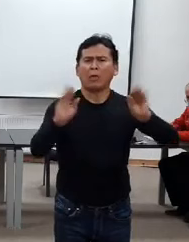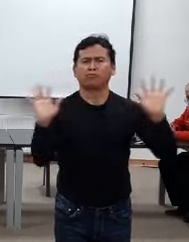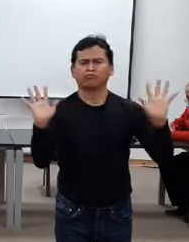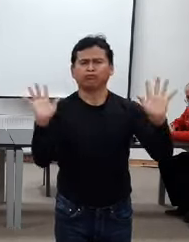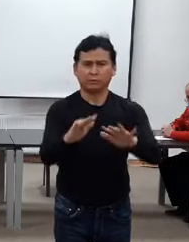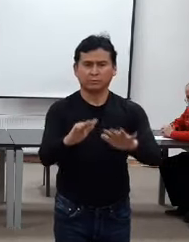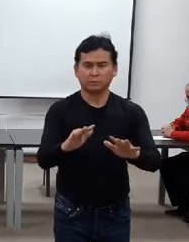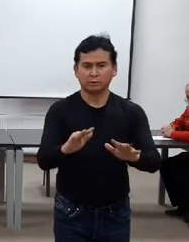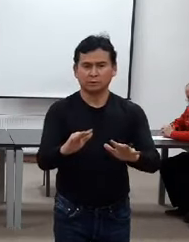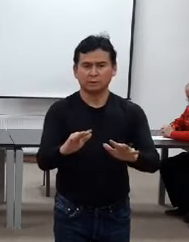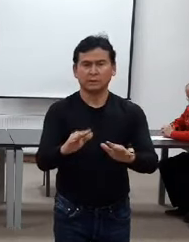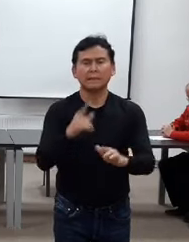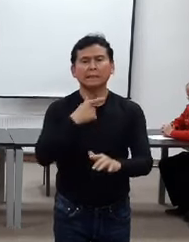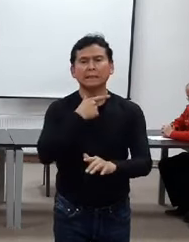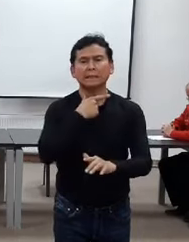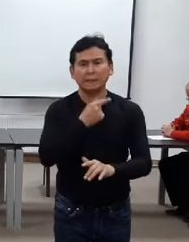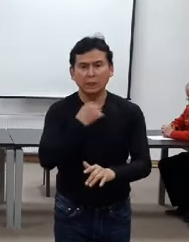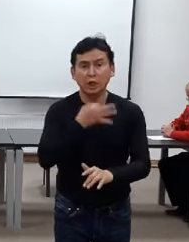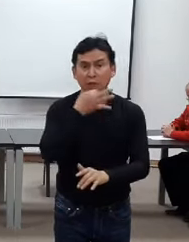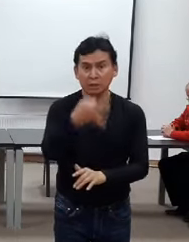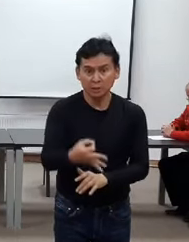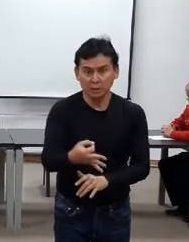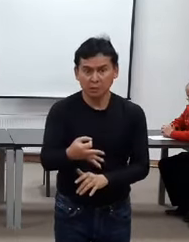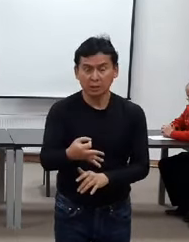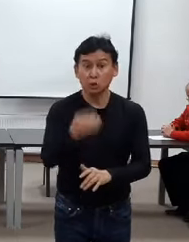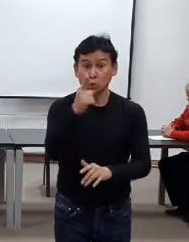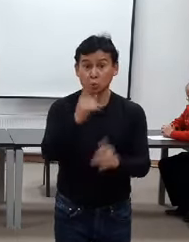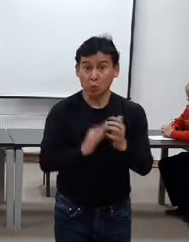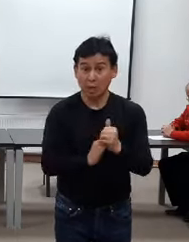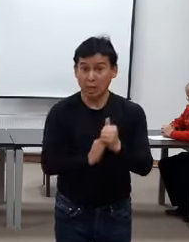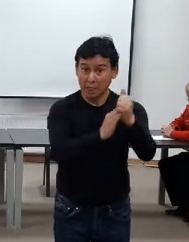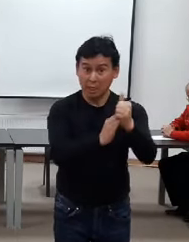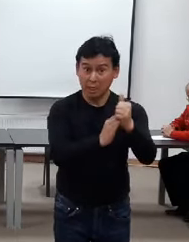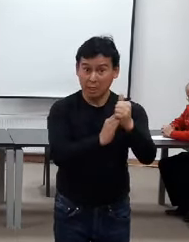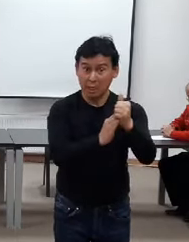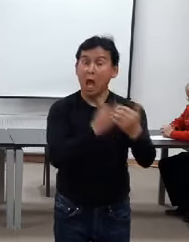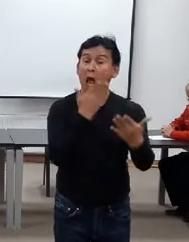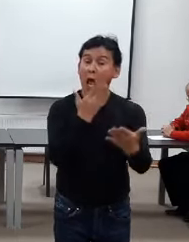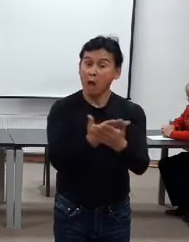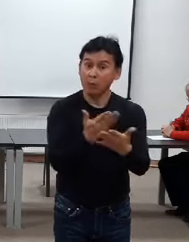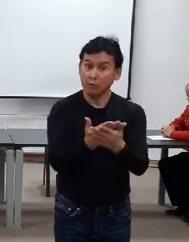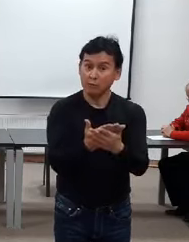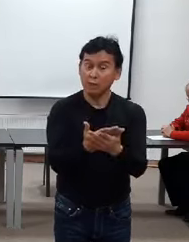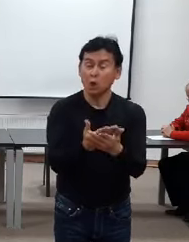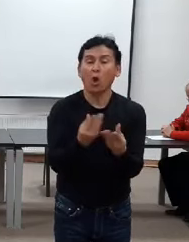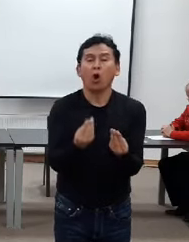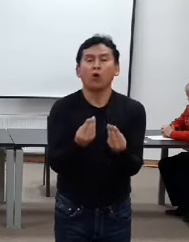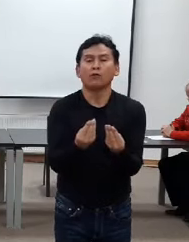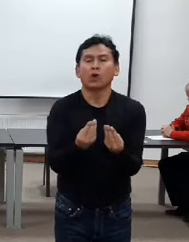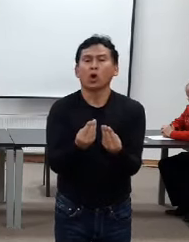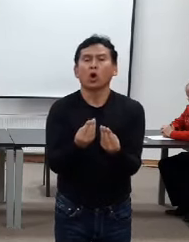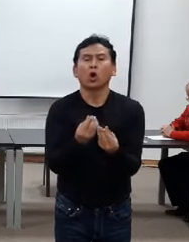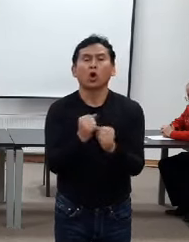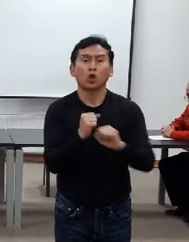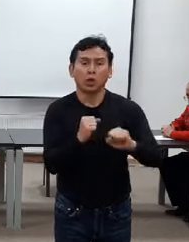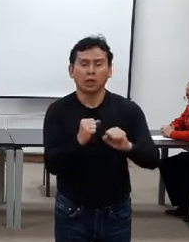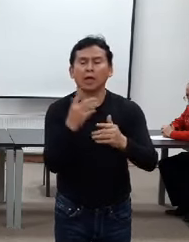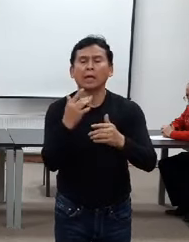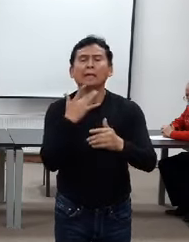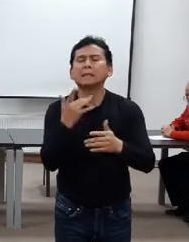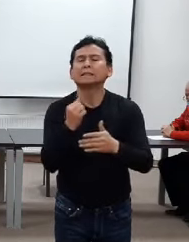iniciativas y quiero transmitirles que su liderazgo lo aprovechen precisamente en lo contrario, en